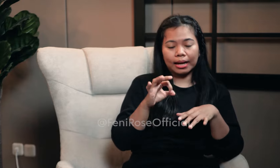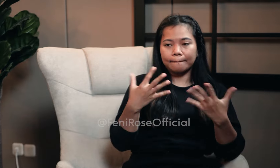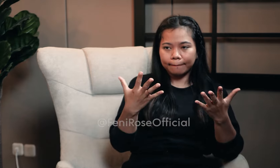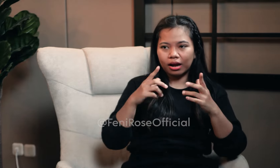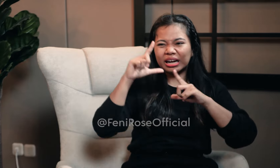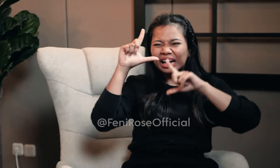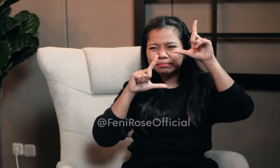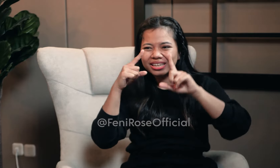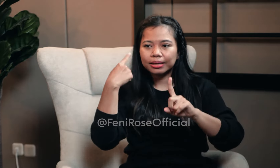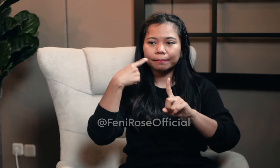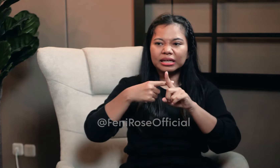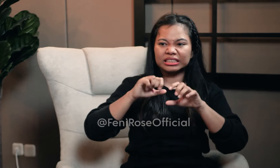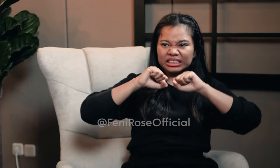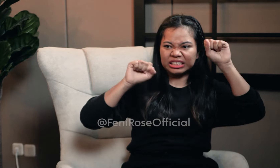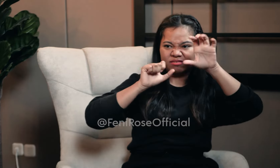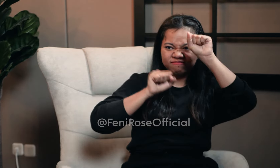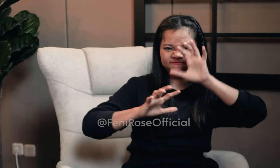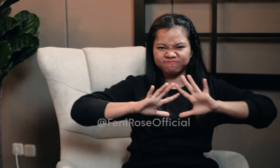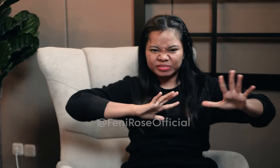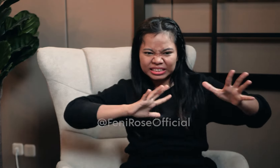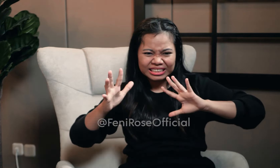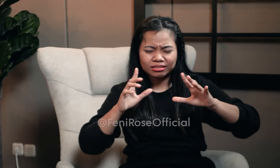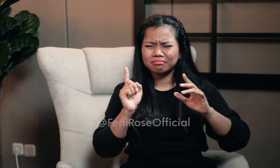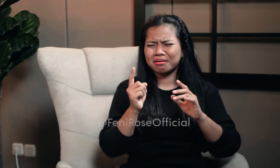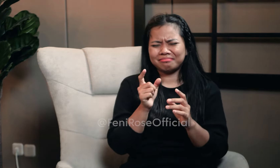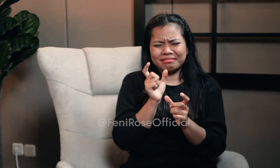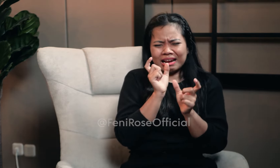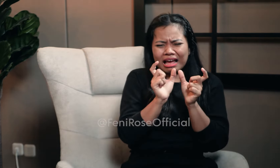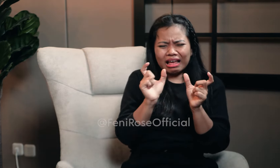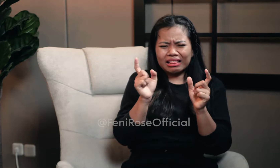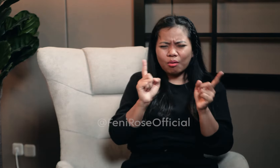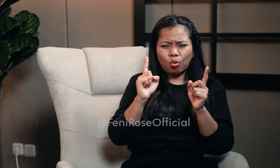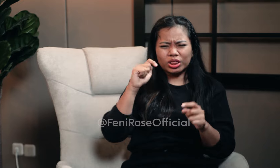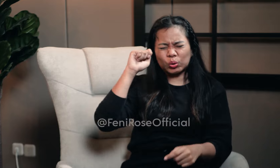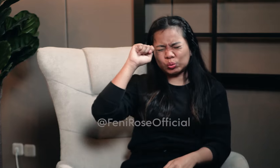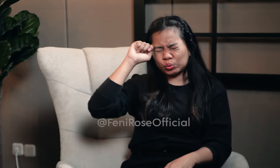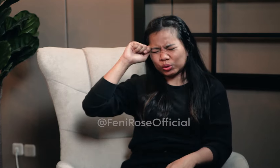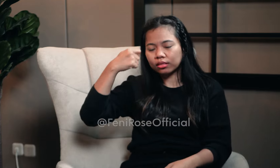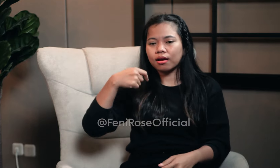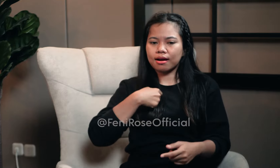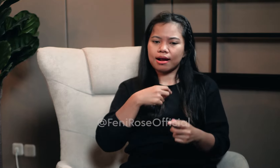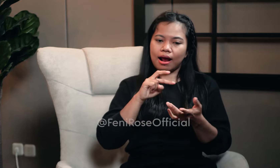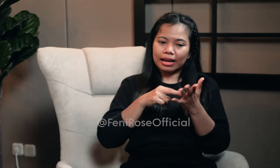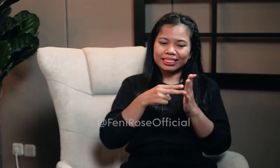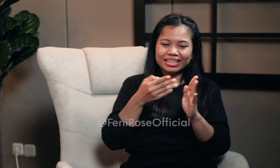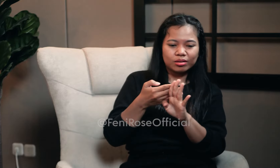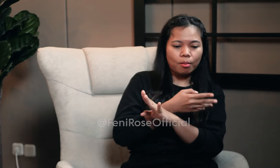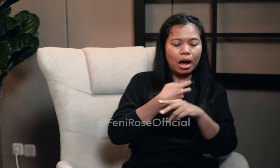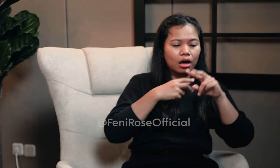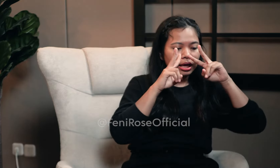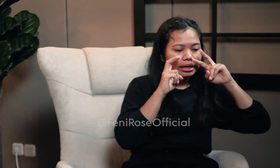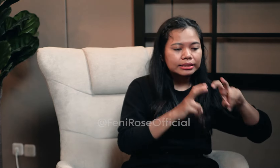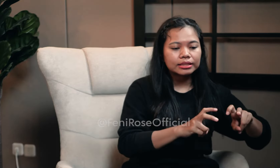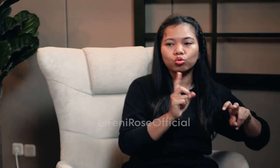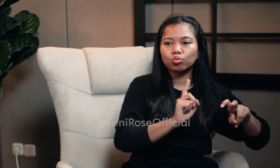bertugas atau 90% ekspresi plus gestur seperti itu plus yang menjadi kesulitan bagi saya adalah